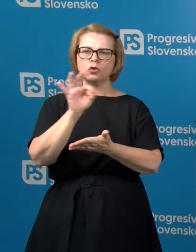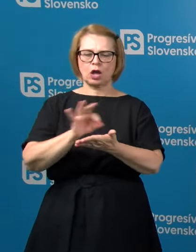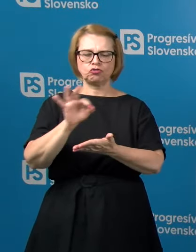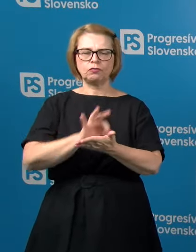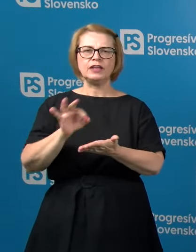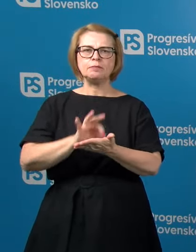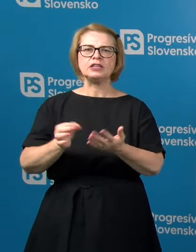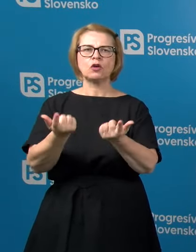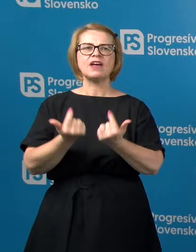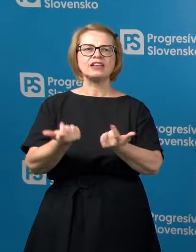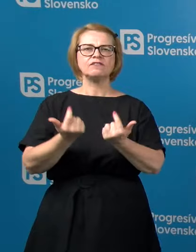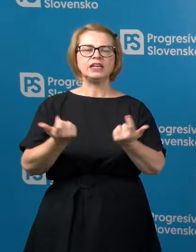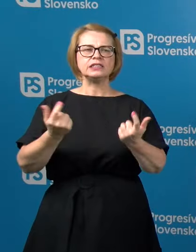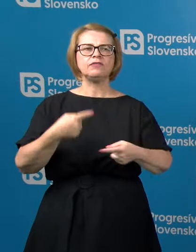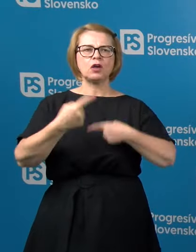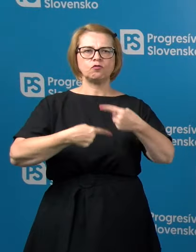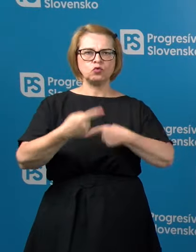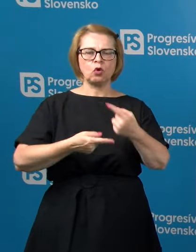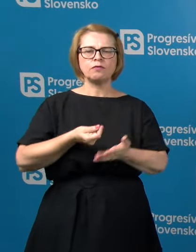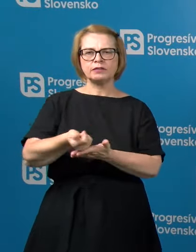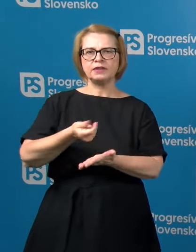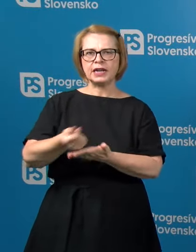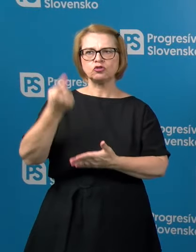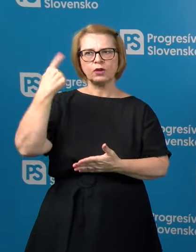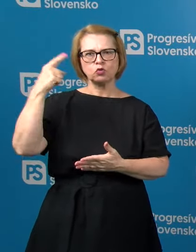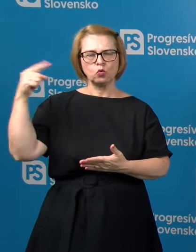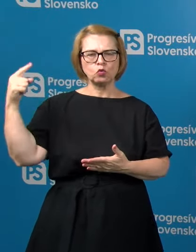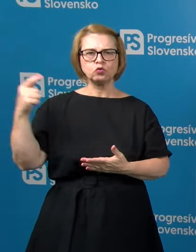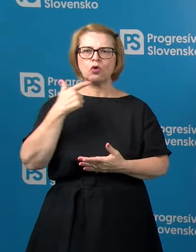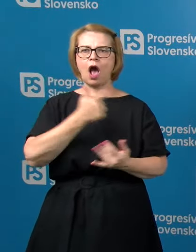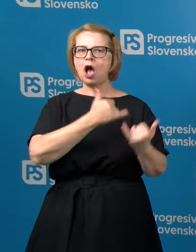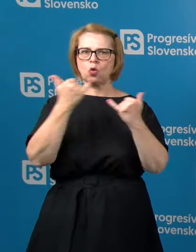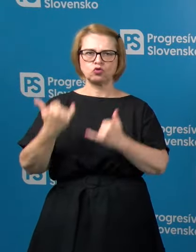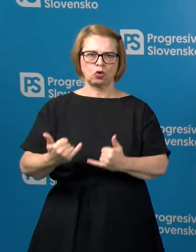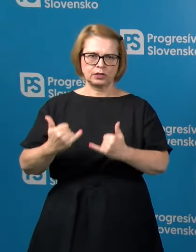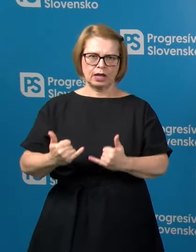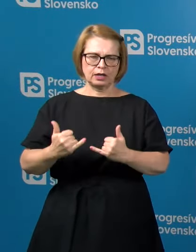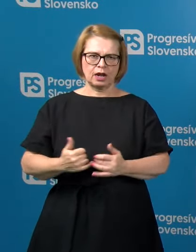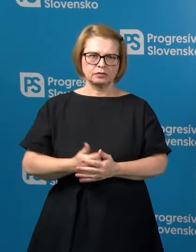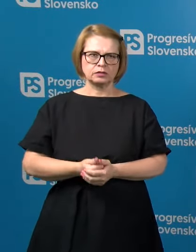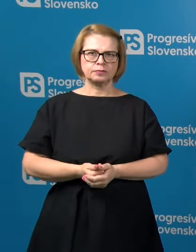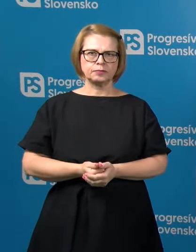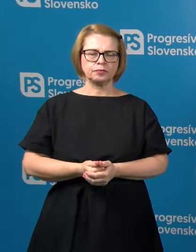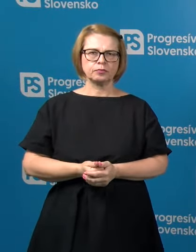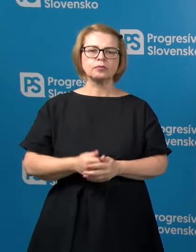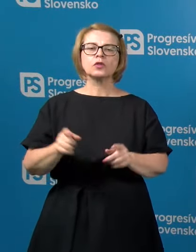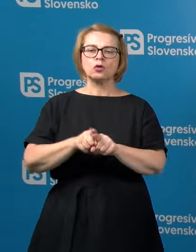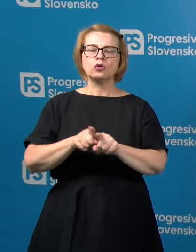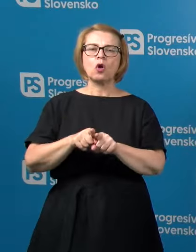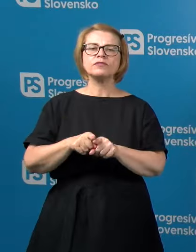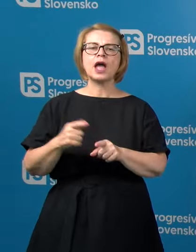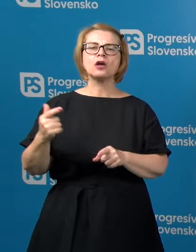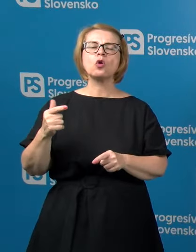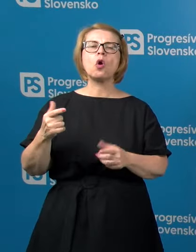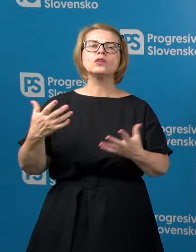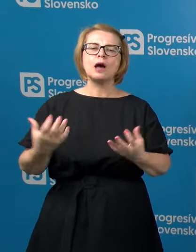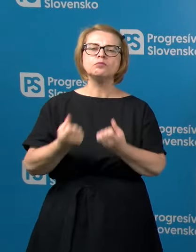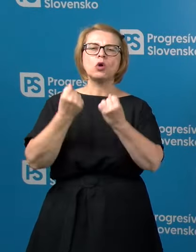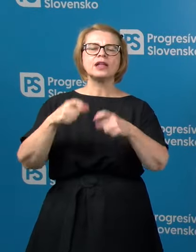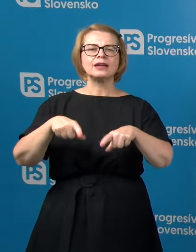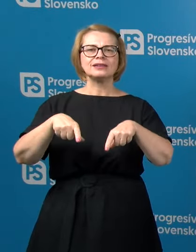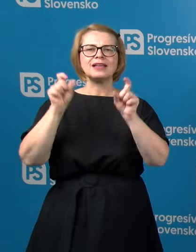vypisovať výzvy a fungovať a financovať kultúru tak, ako doteraz. Podarilo sa im úplne